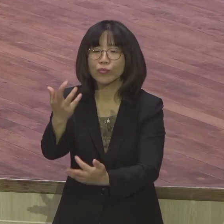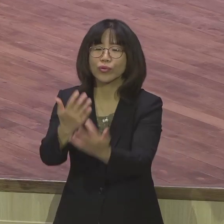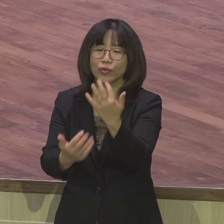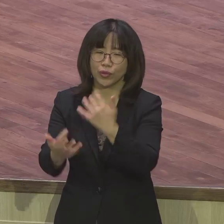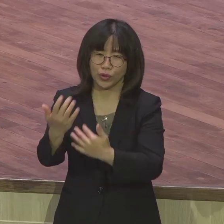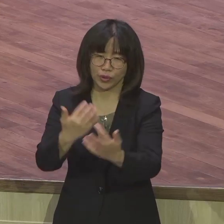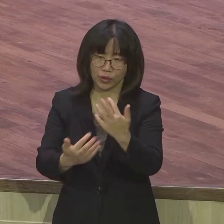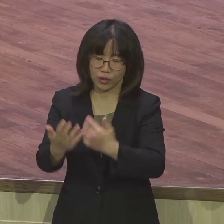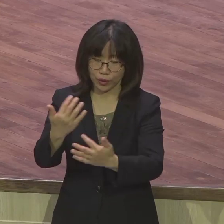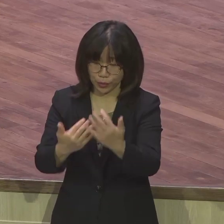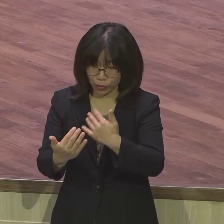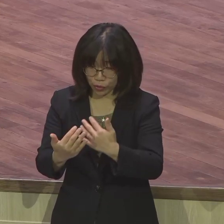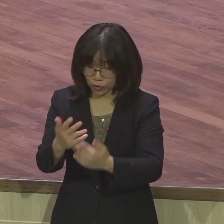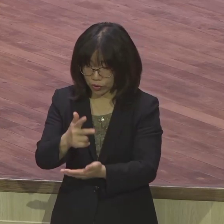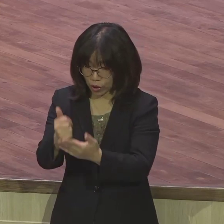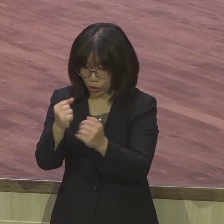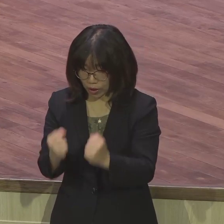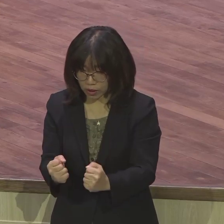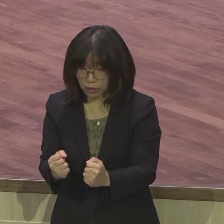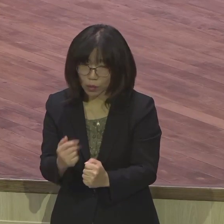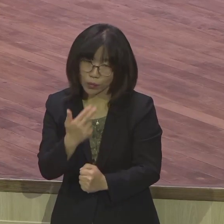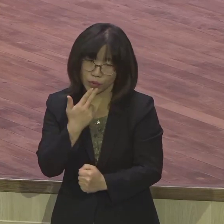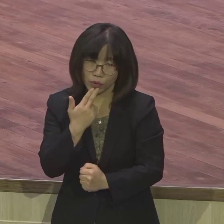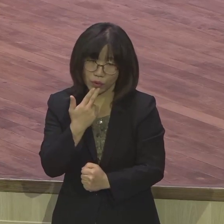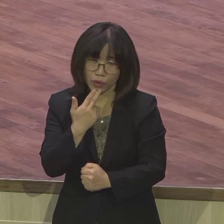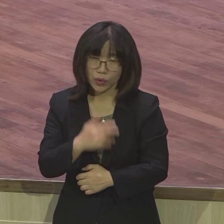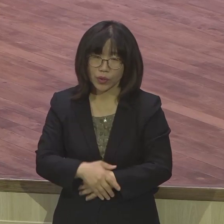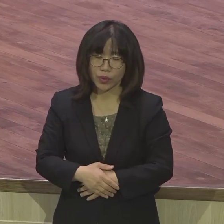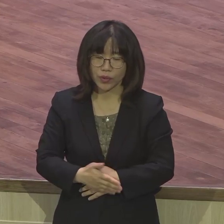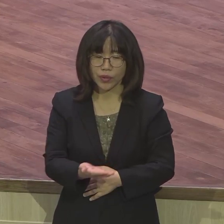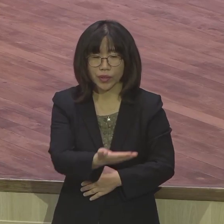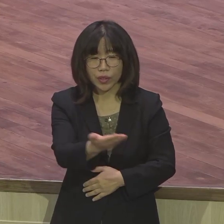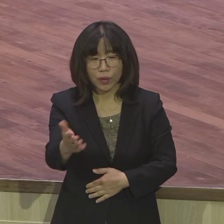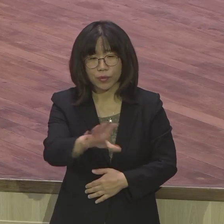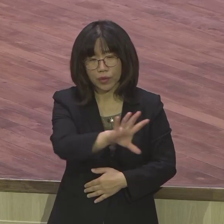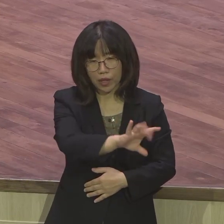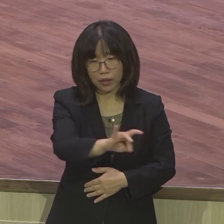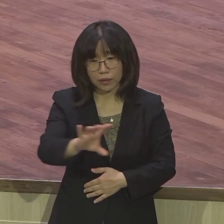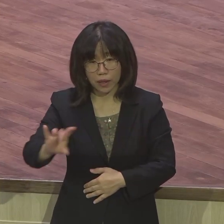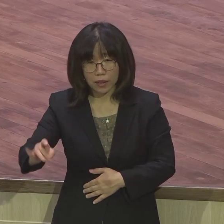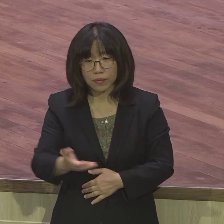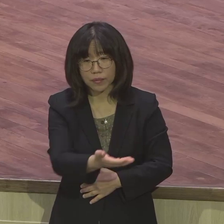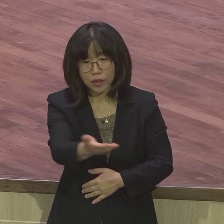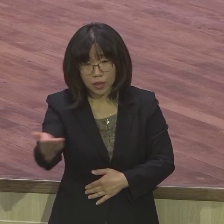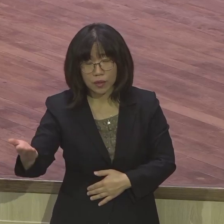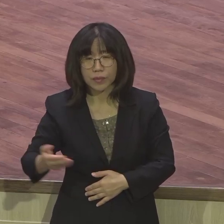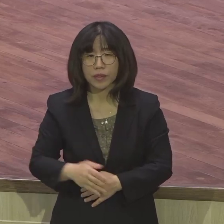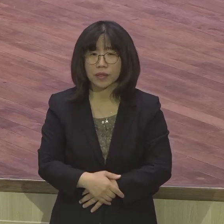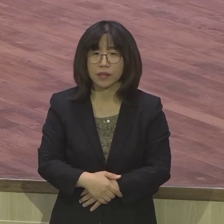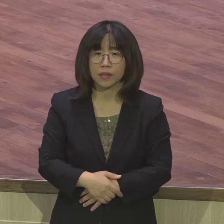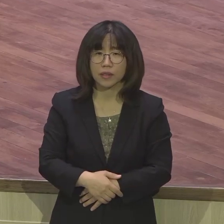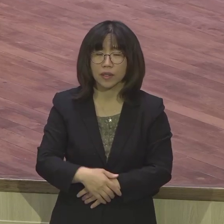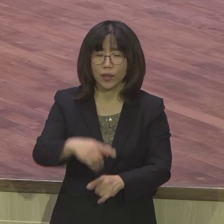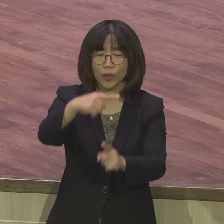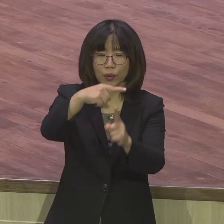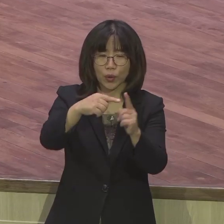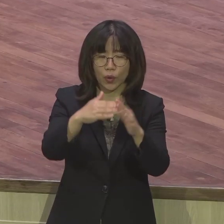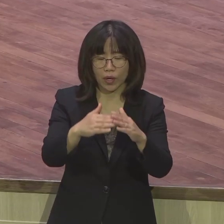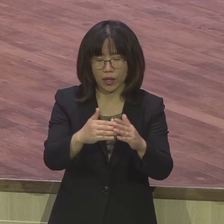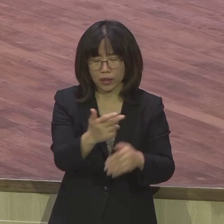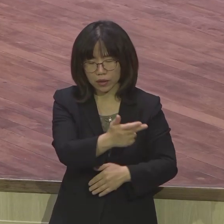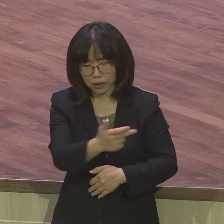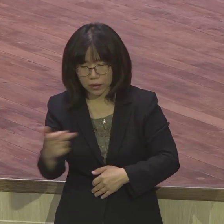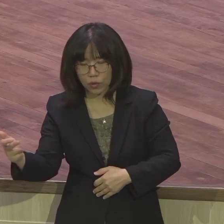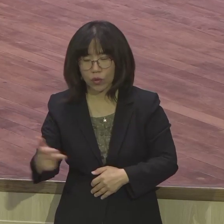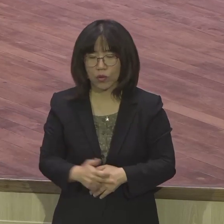여호와께서 계시지 않았어요. 때로는 우리는 이 커다란 예원교회에서 우리 예원교회는 본당 헌당과 237